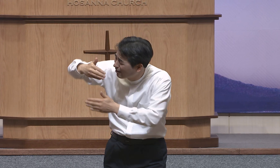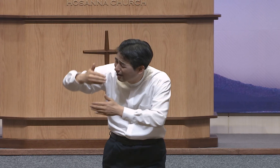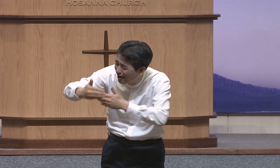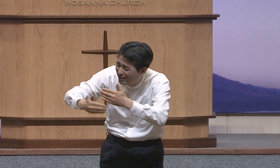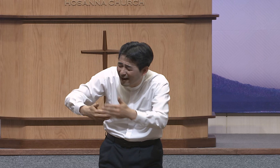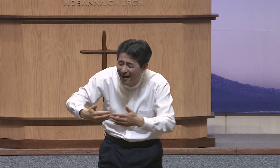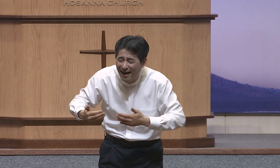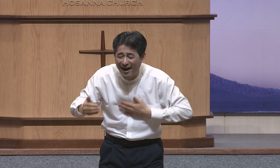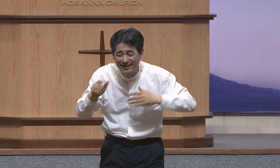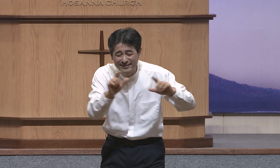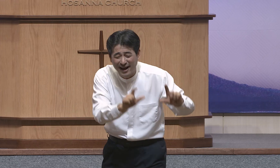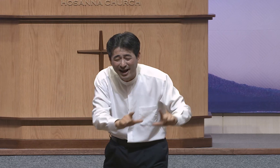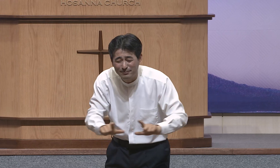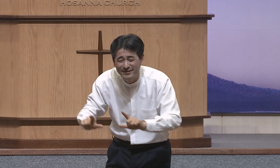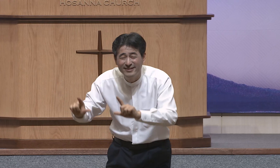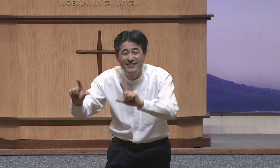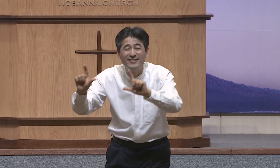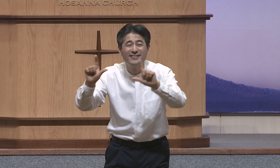처음부터 내 삶은